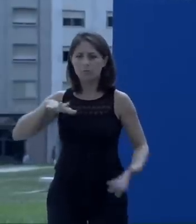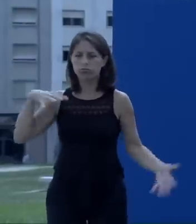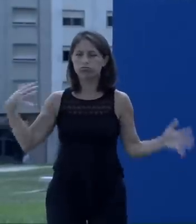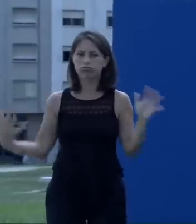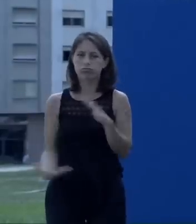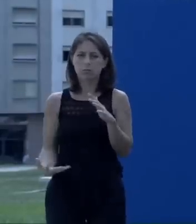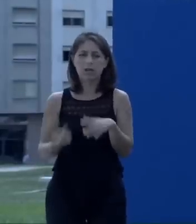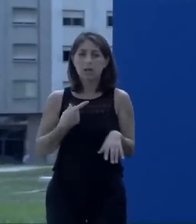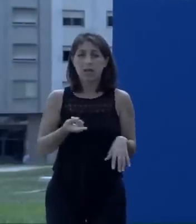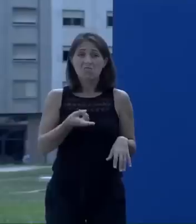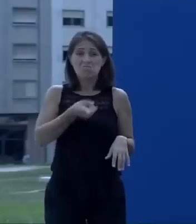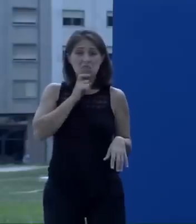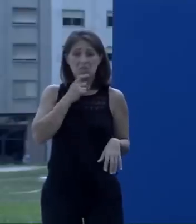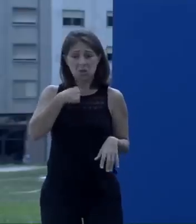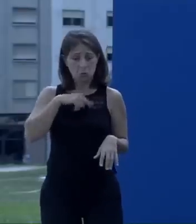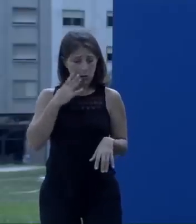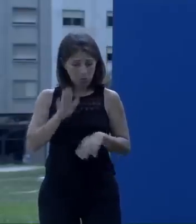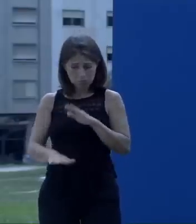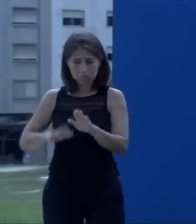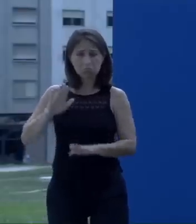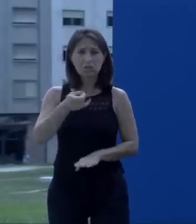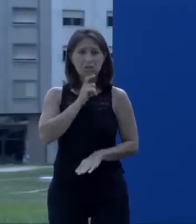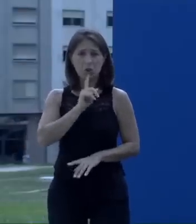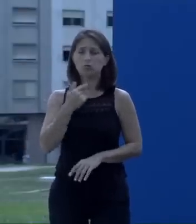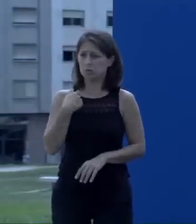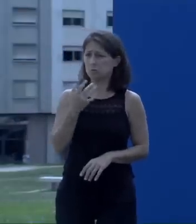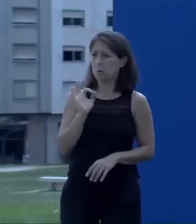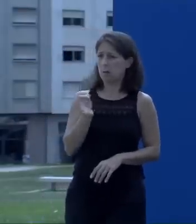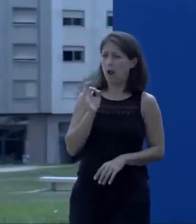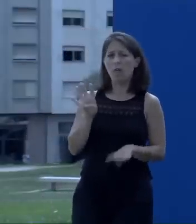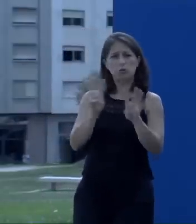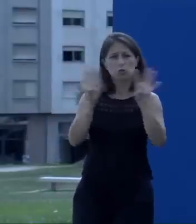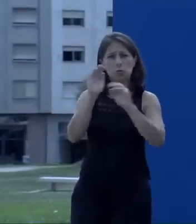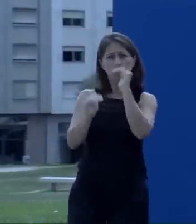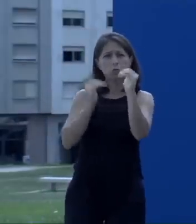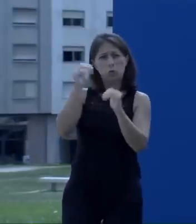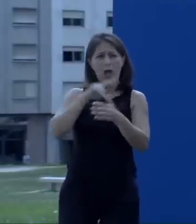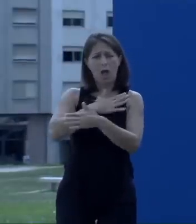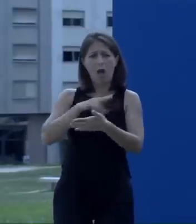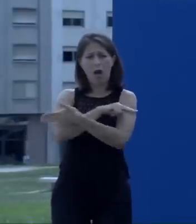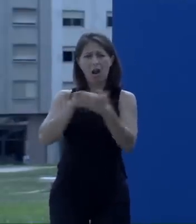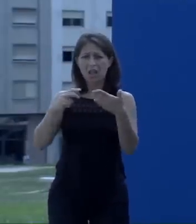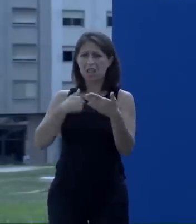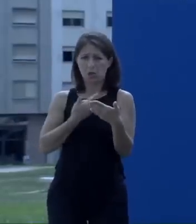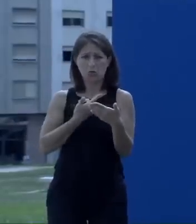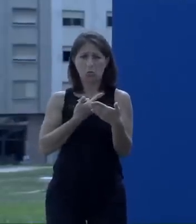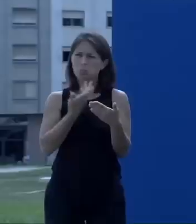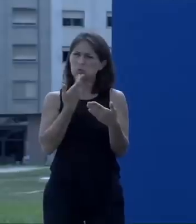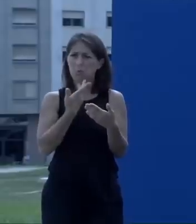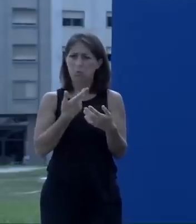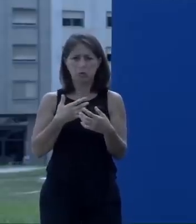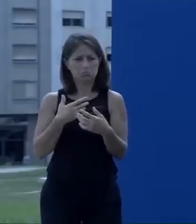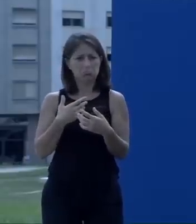non foi difícil dar este paso. Sí, eu era magistrado no Tribunal Superior de Xustiza de Galicia, sí, pero non me importou deixar a toga